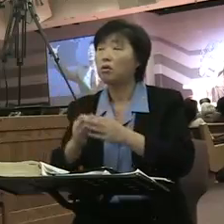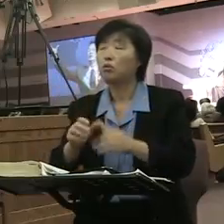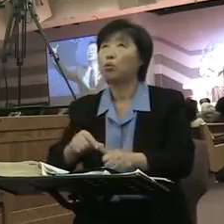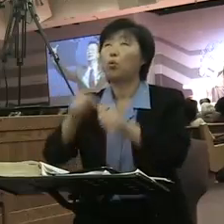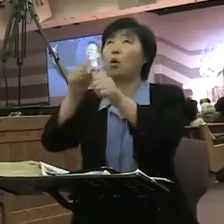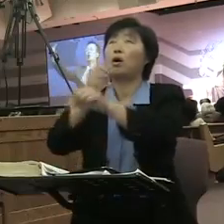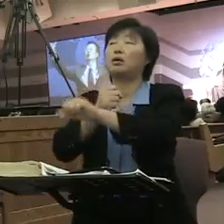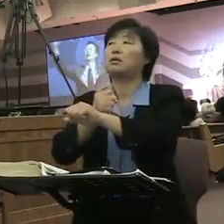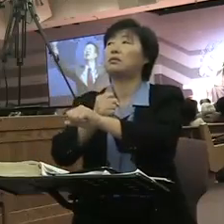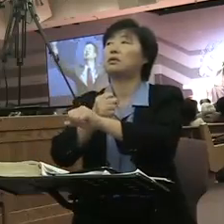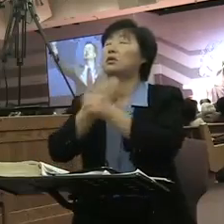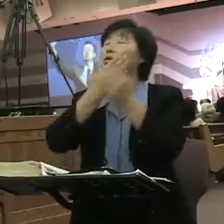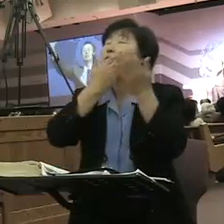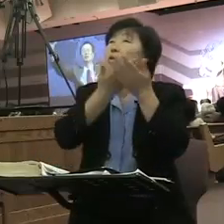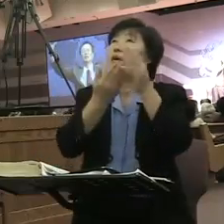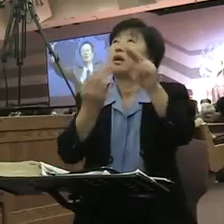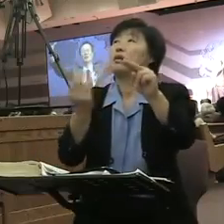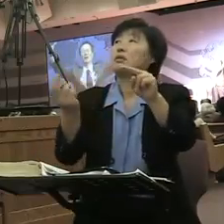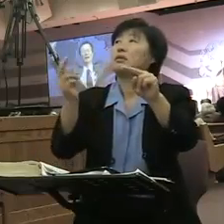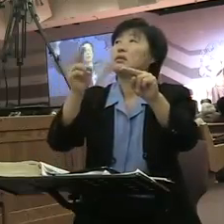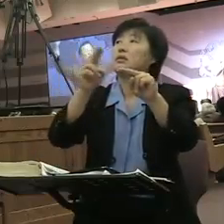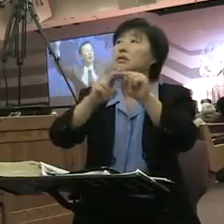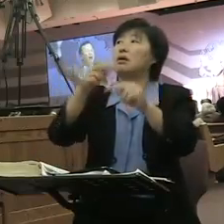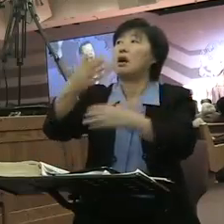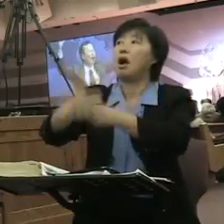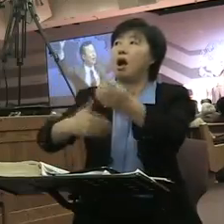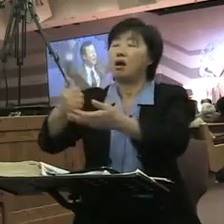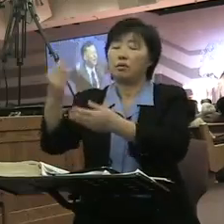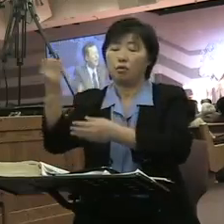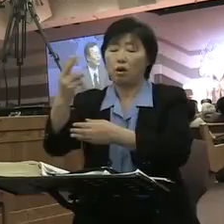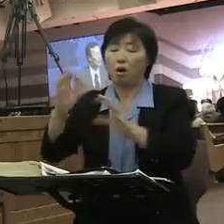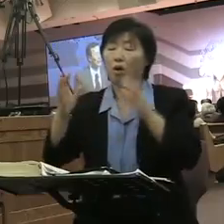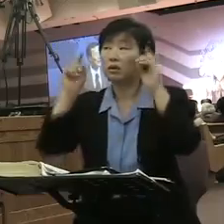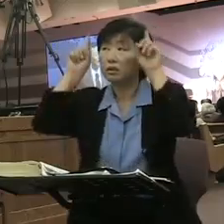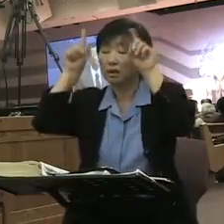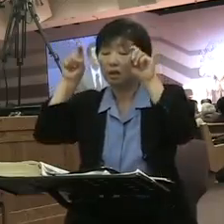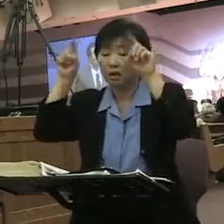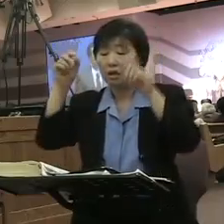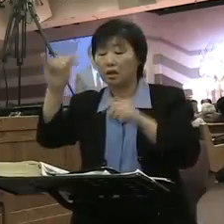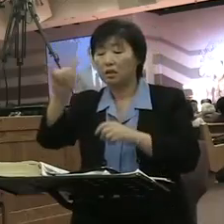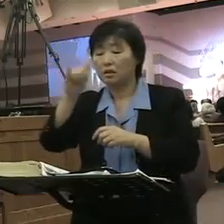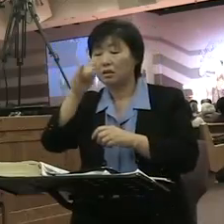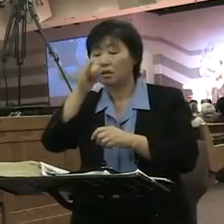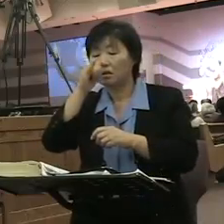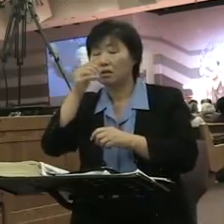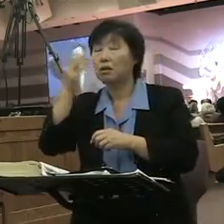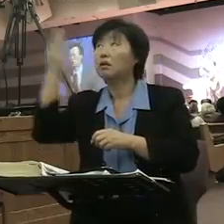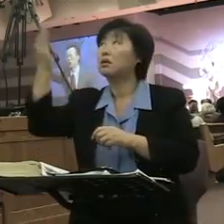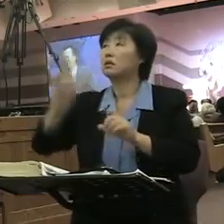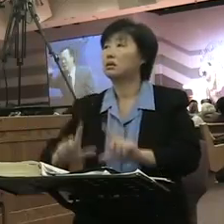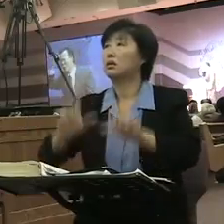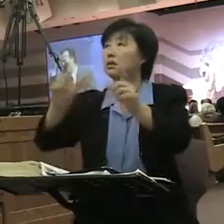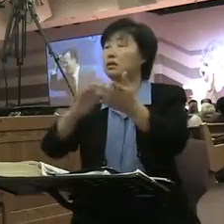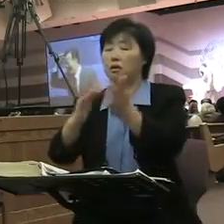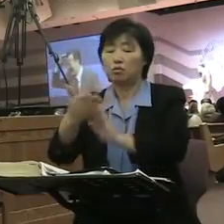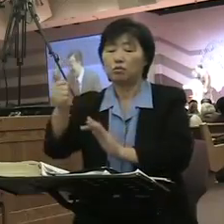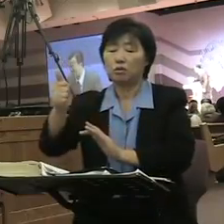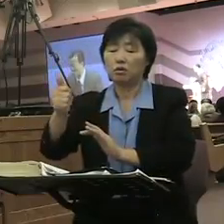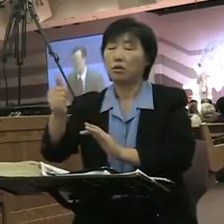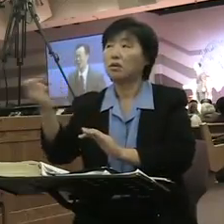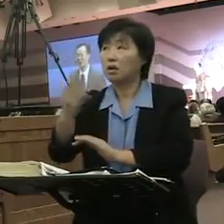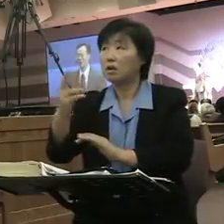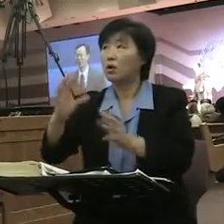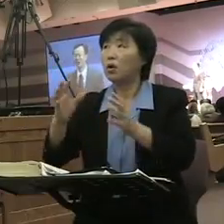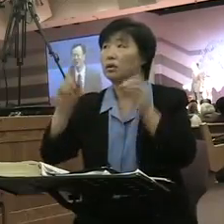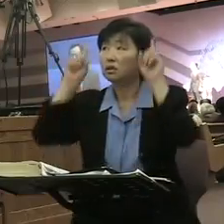구원하시니 보좌에 앉으신 하나님과 어린 양에게 있도다. 그날이 되시어서 예수님이 어린 양이